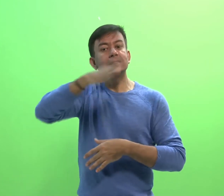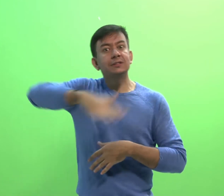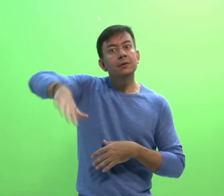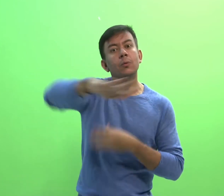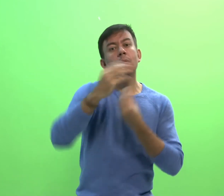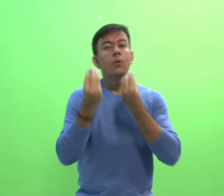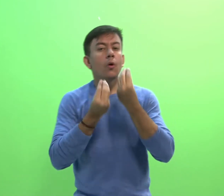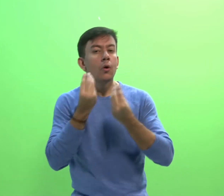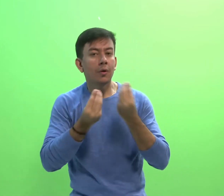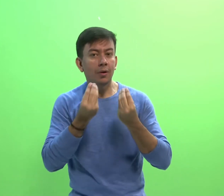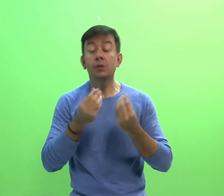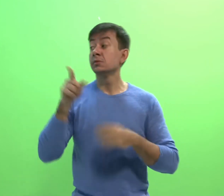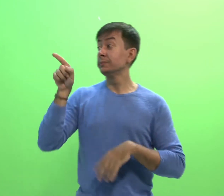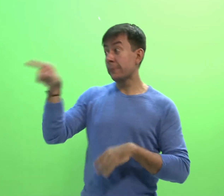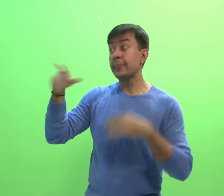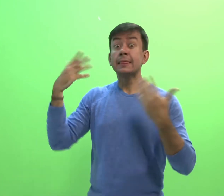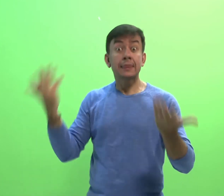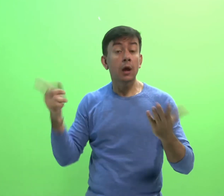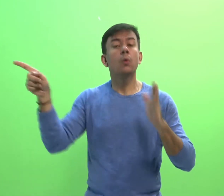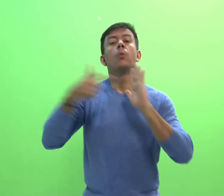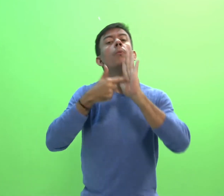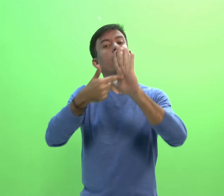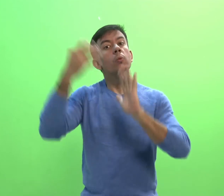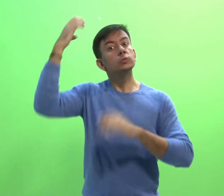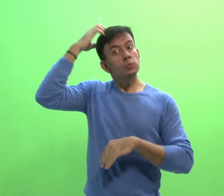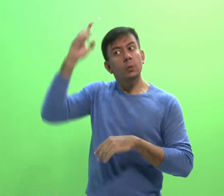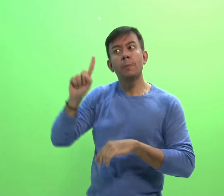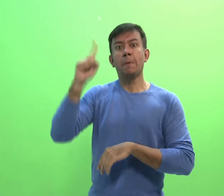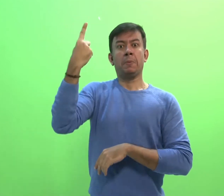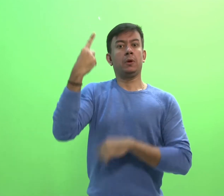Stockel foi o primeiro linguista a pesquisar a língua de sinais.